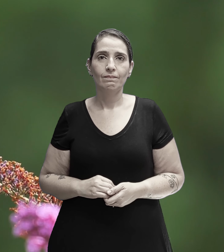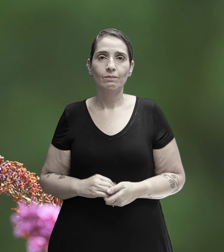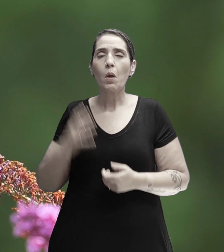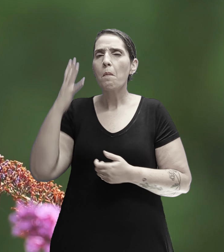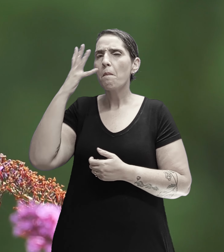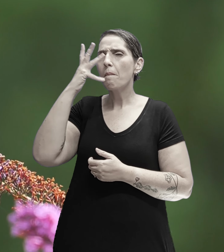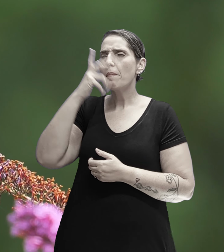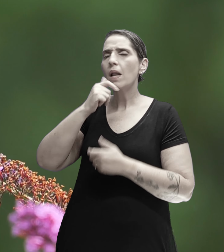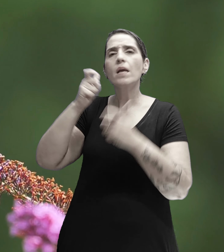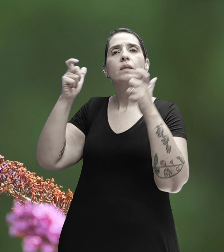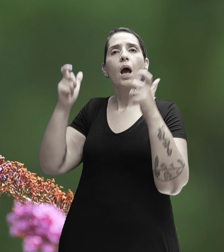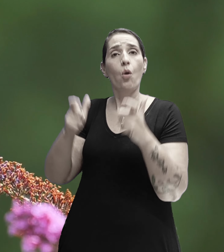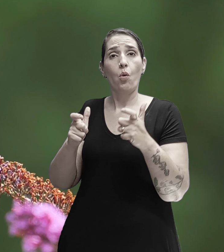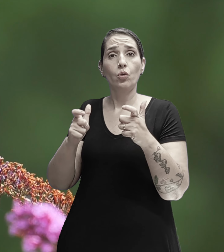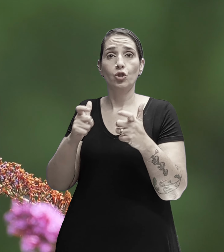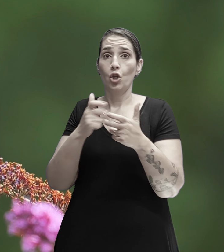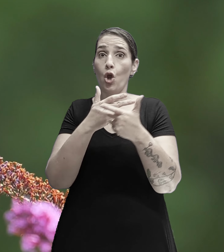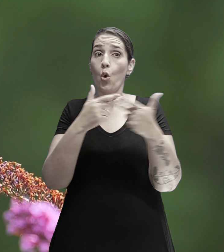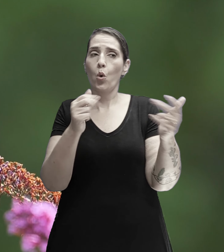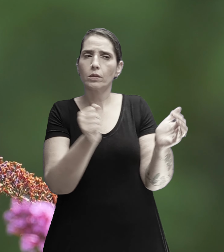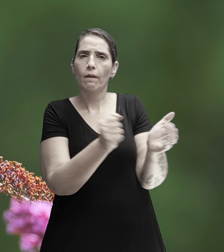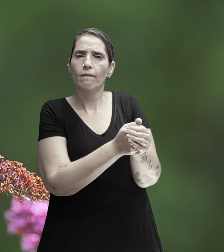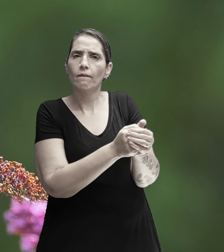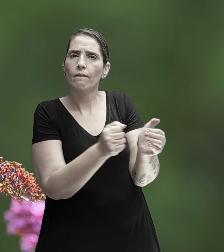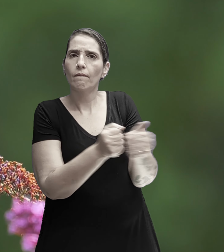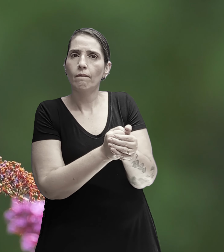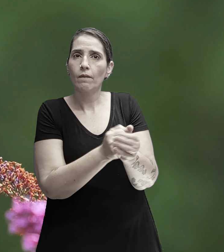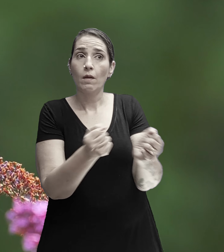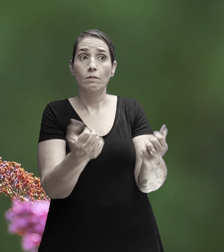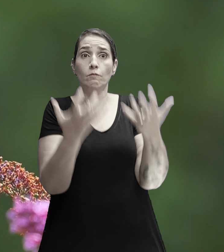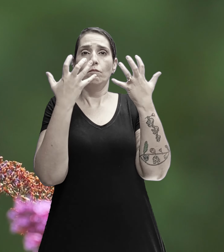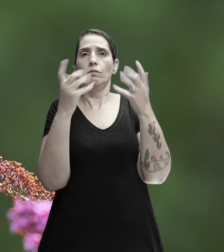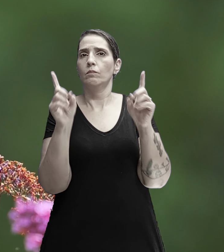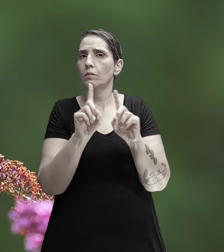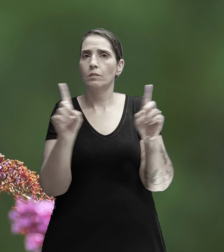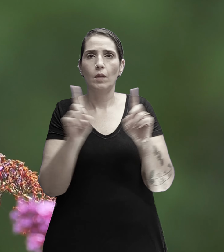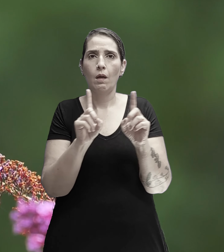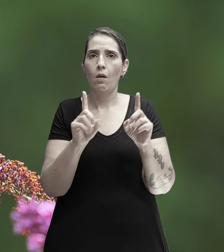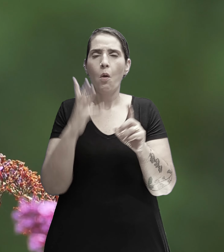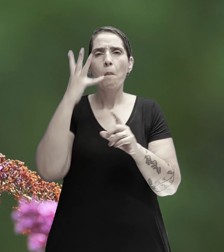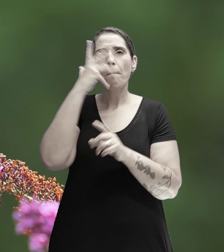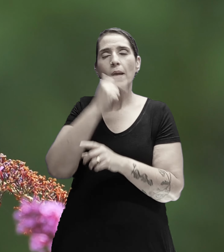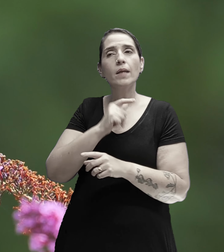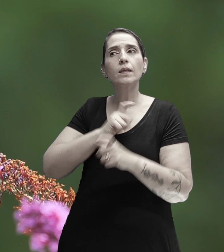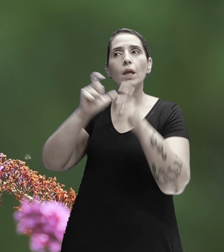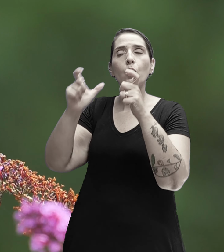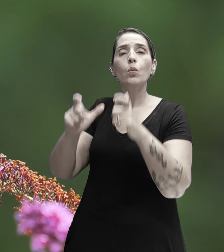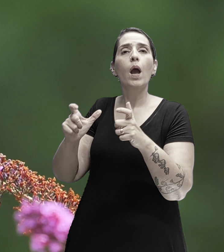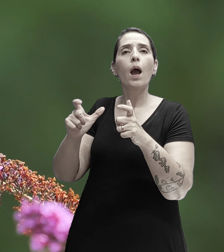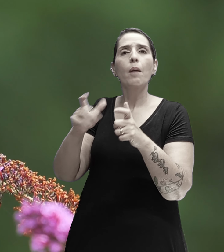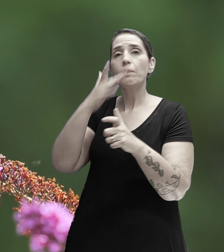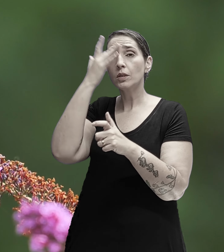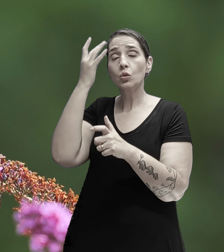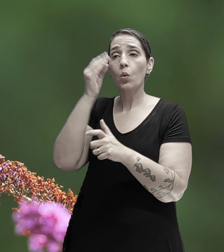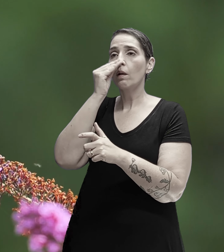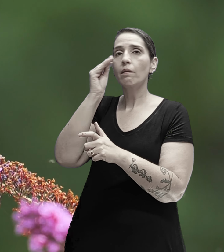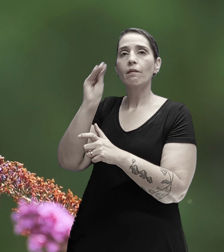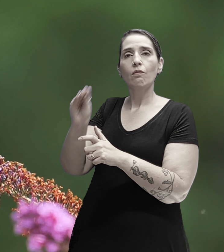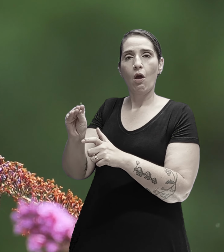A beleza se esconde no que não brilha. Ela repousa onde ninguém presta